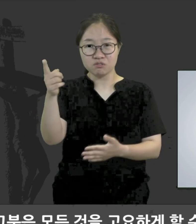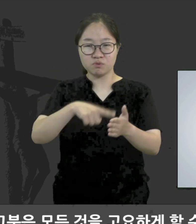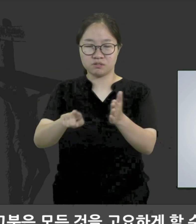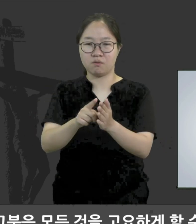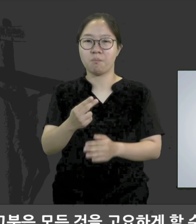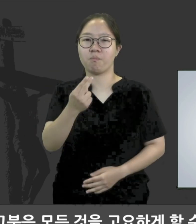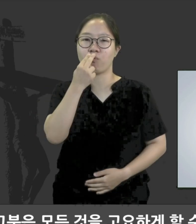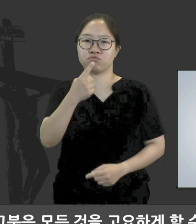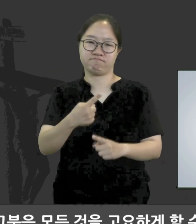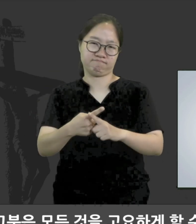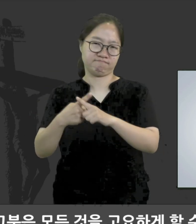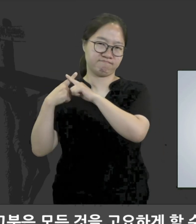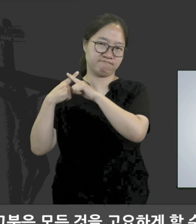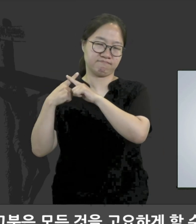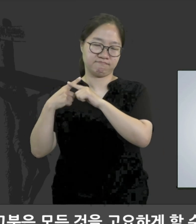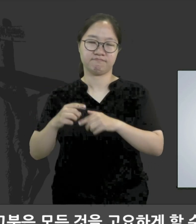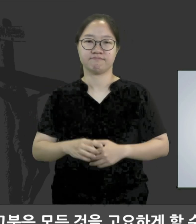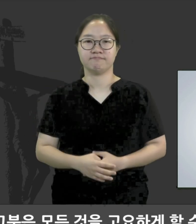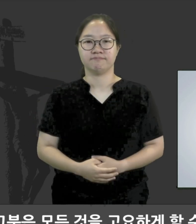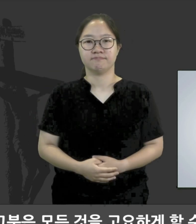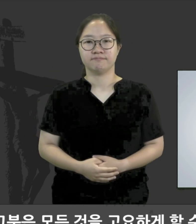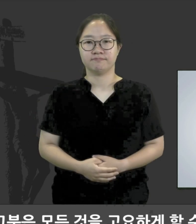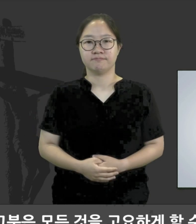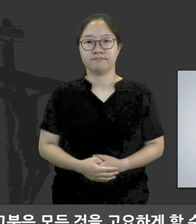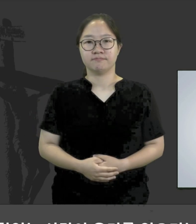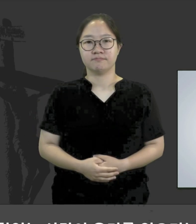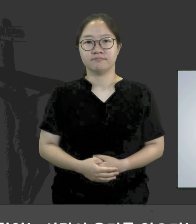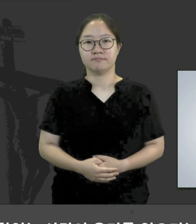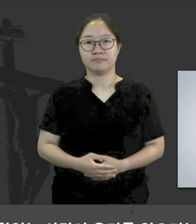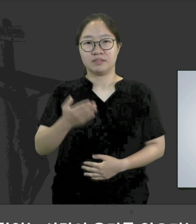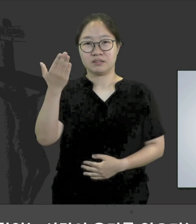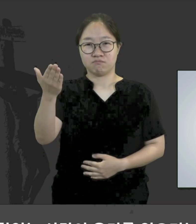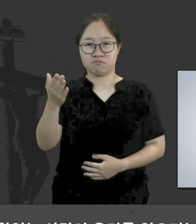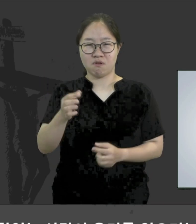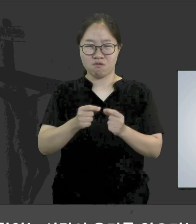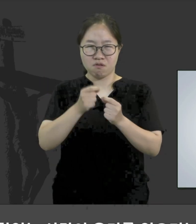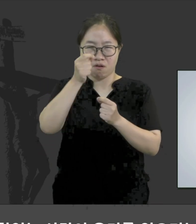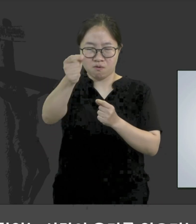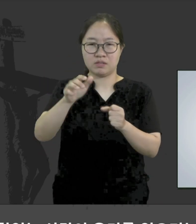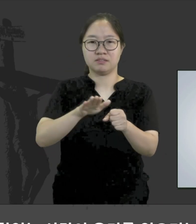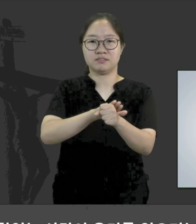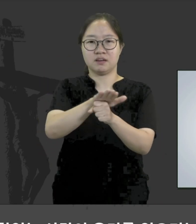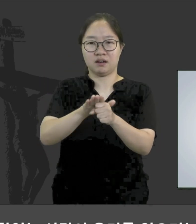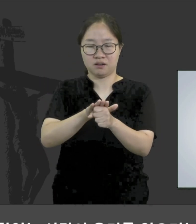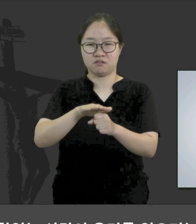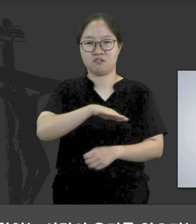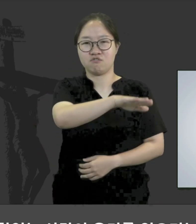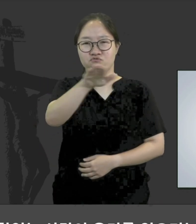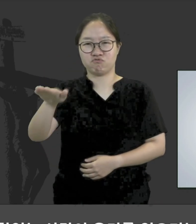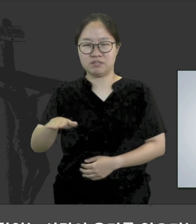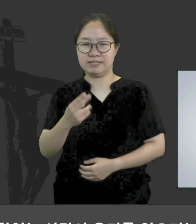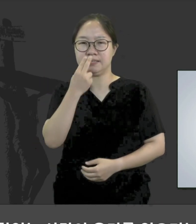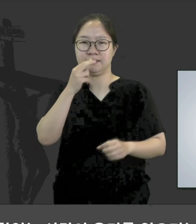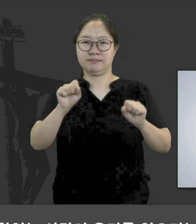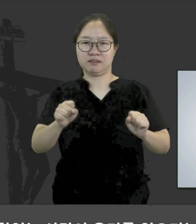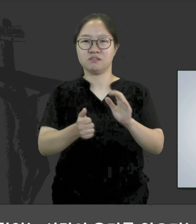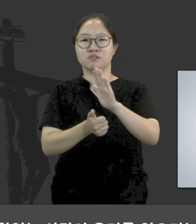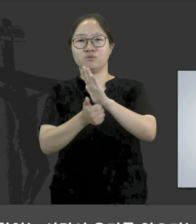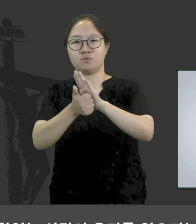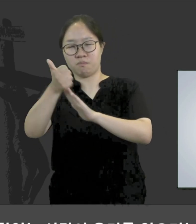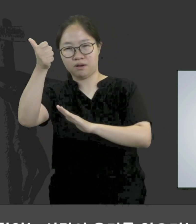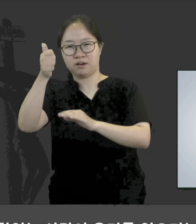우리를 위해 자기 목숨을 내어주셨습니다. 그분의 한없는 사랑이 우리를 일으키는